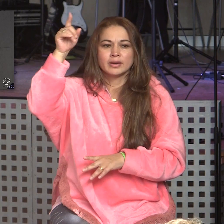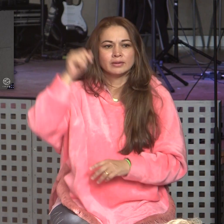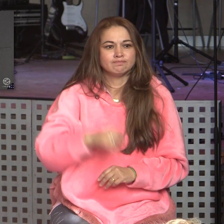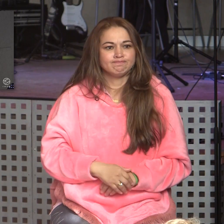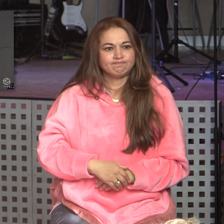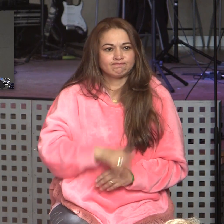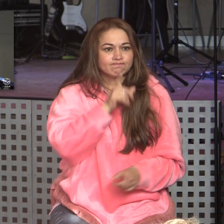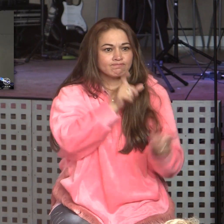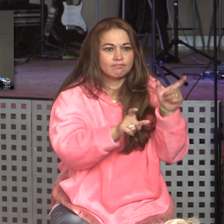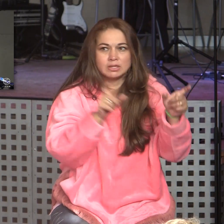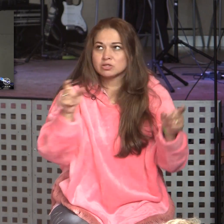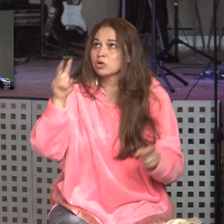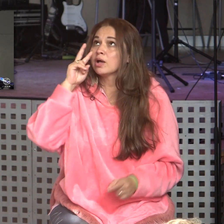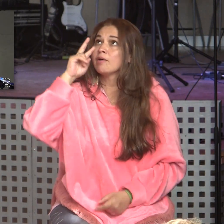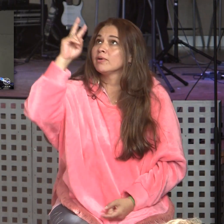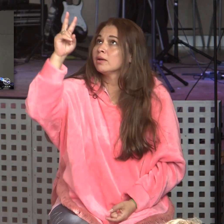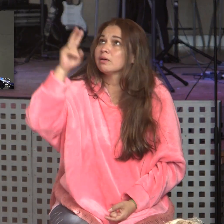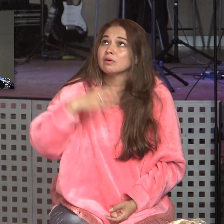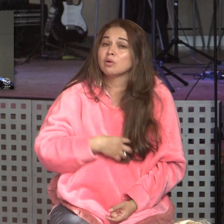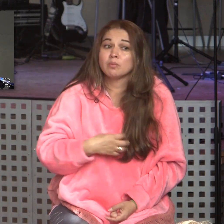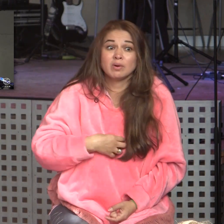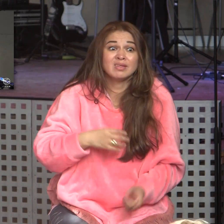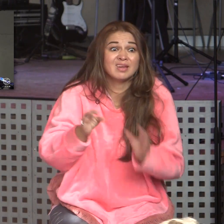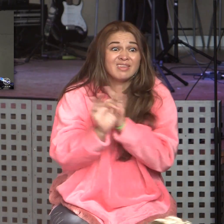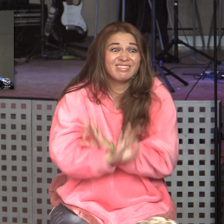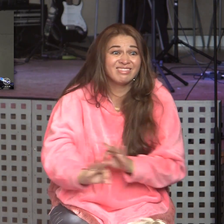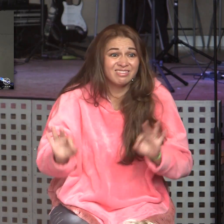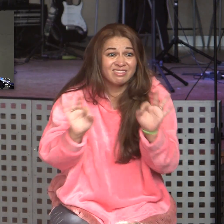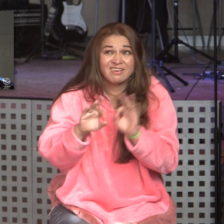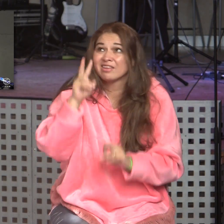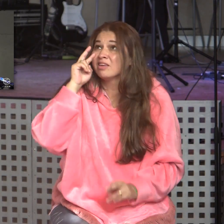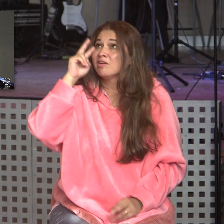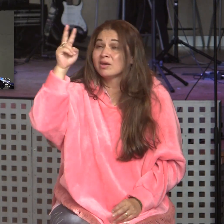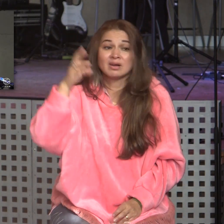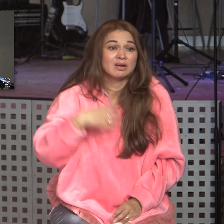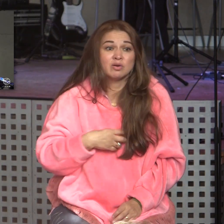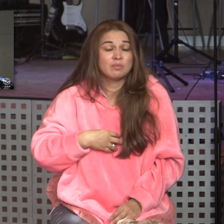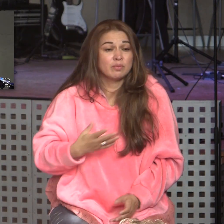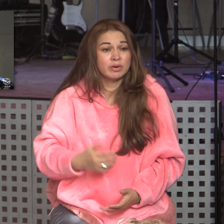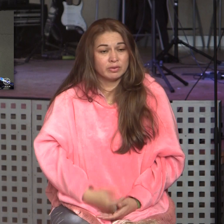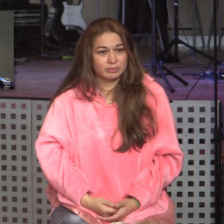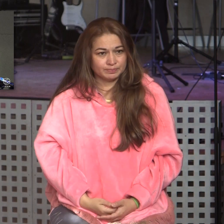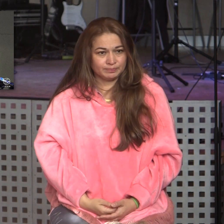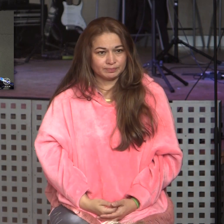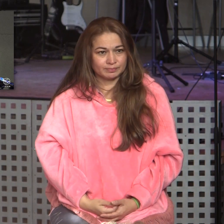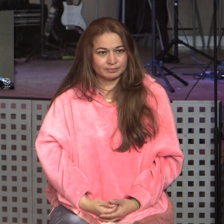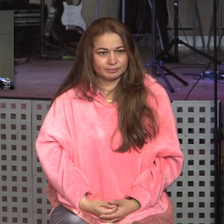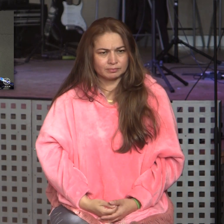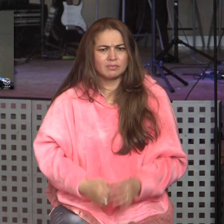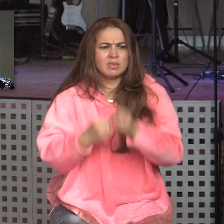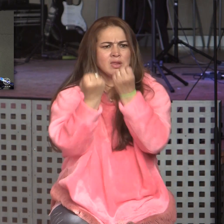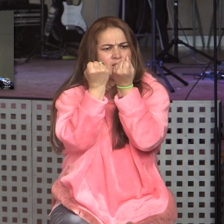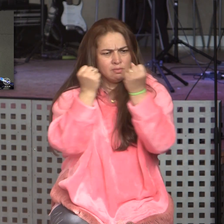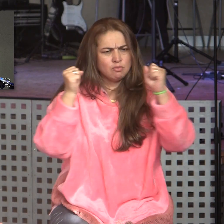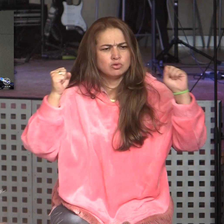le puede ver. ¿Cómo dice que este hombre se mantiene viendo al invisible?